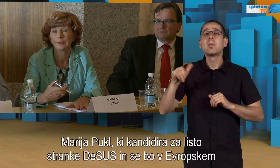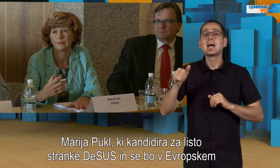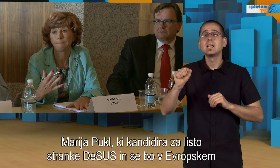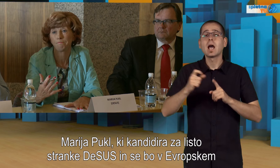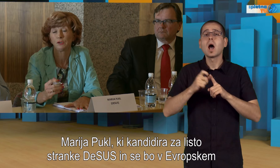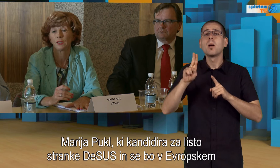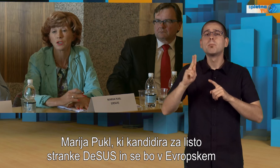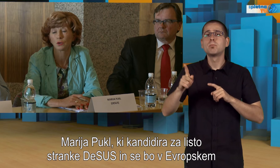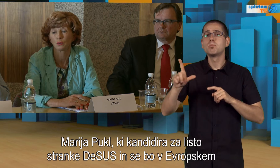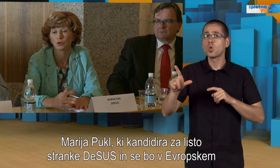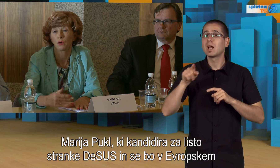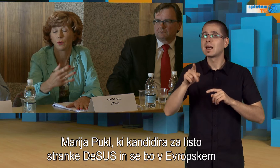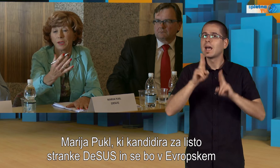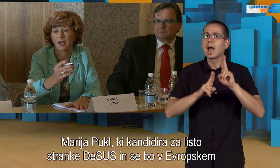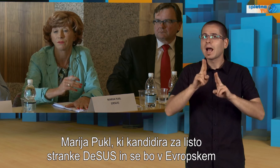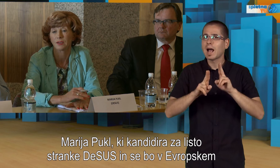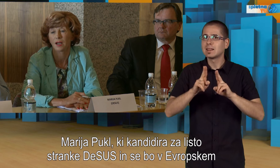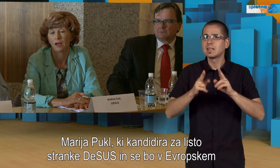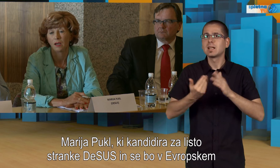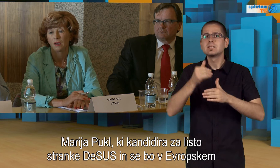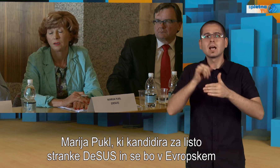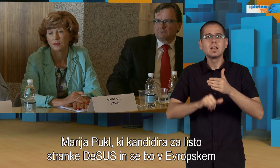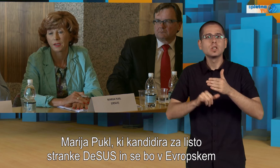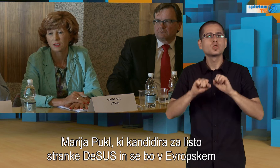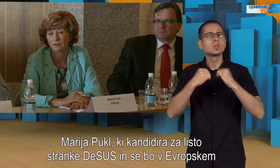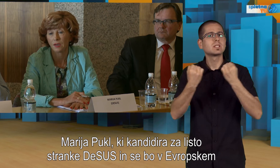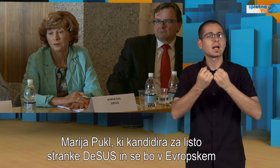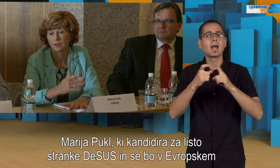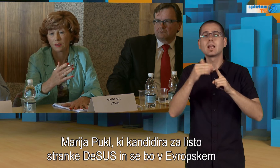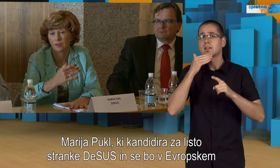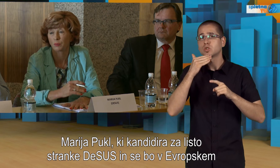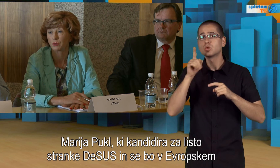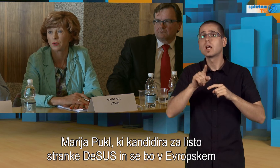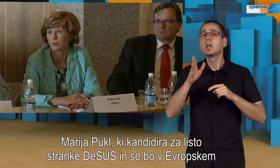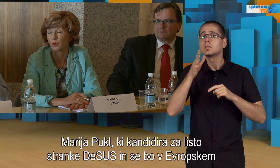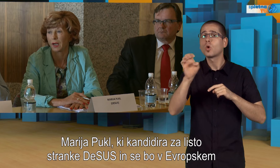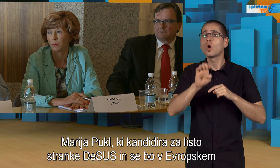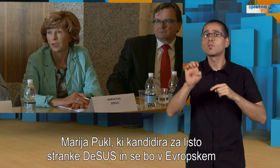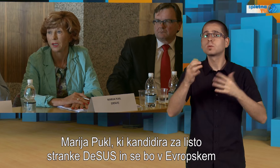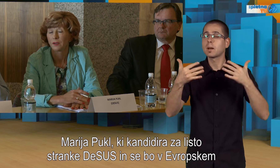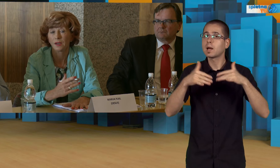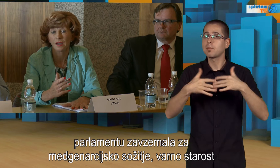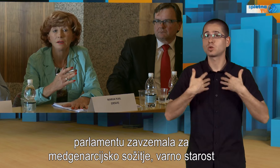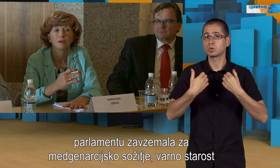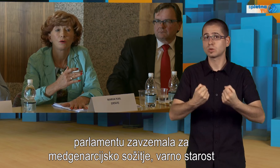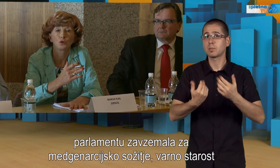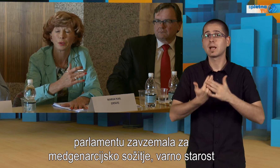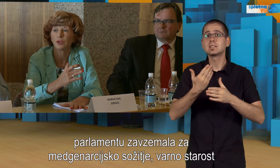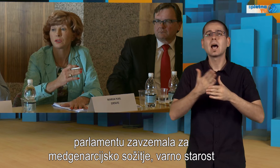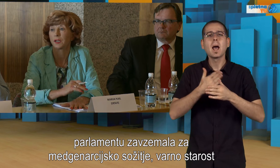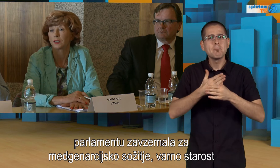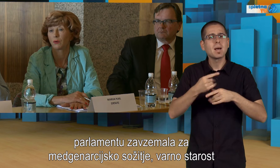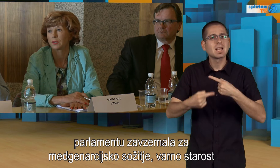Marija Pukl, ki kandidira za listo stranke Desus in se bo v Evropskem parlamentu zavzemala za medgeneracijsko